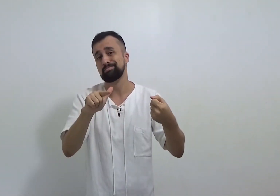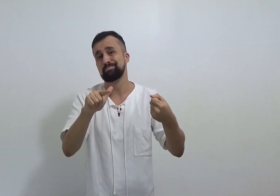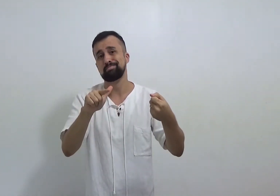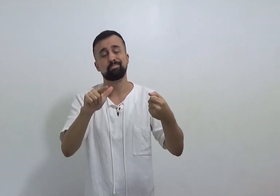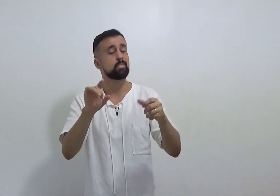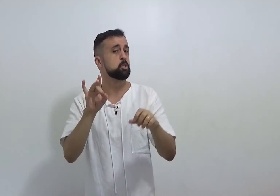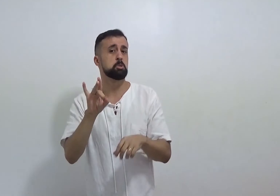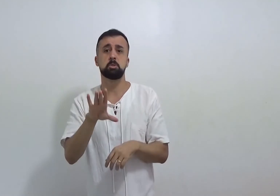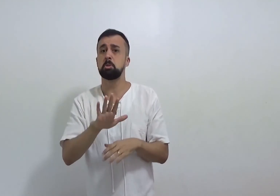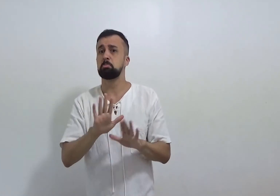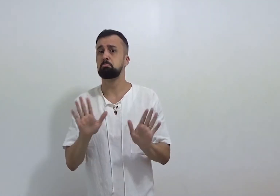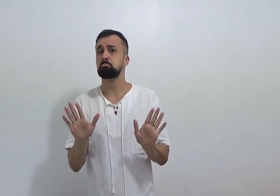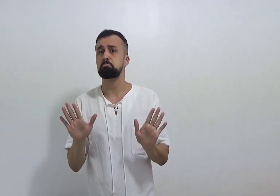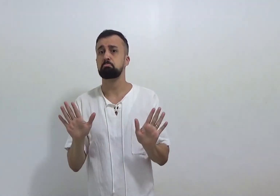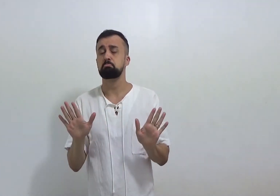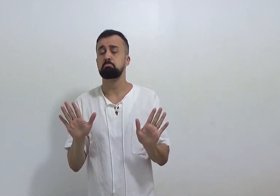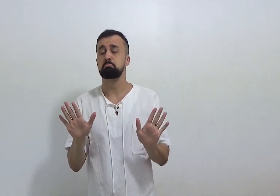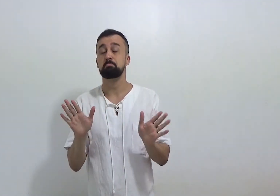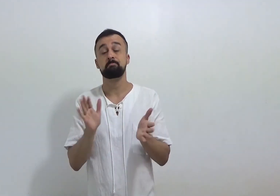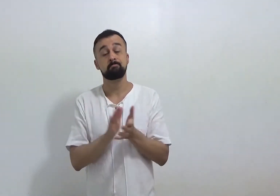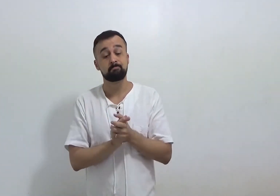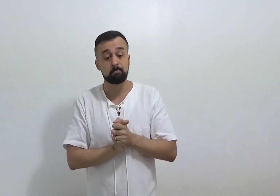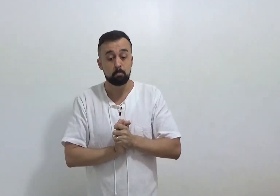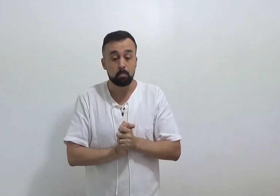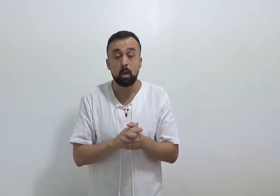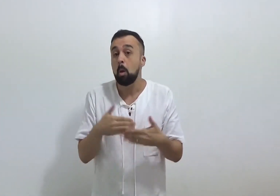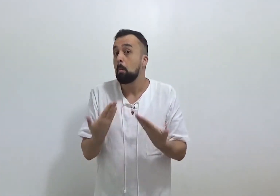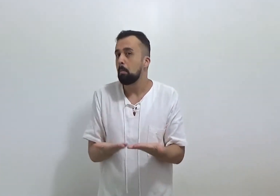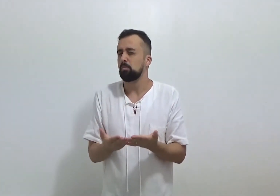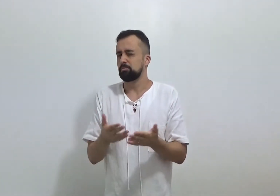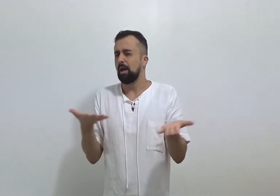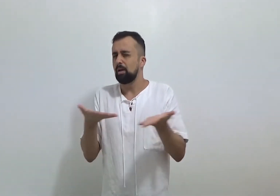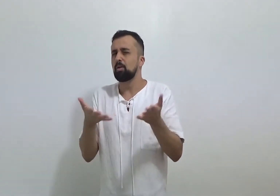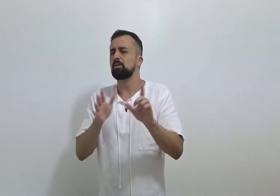a forma de ver o mundo, a língua.